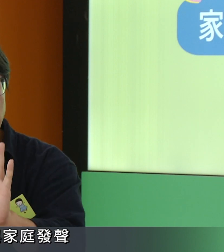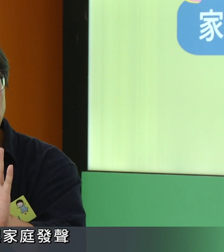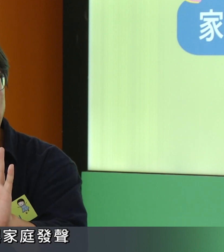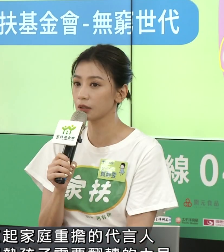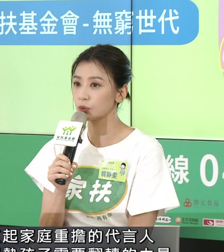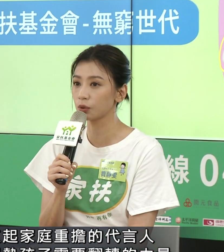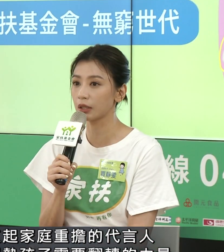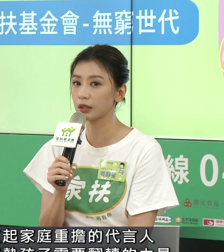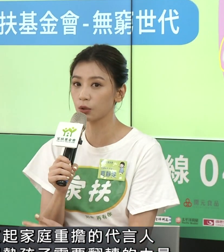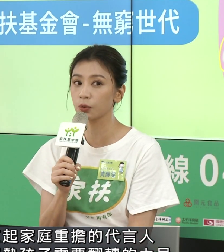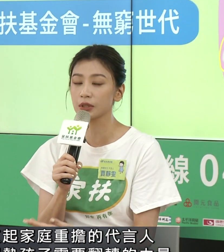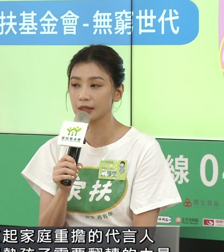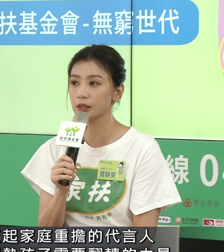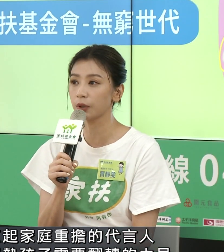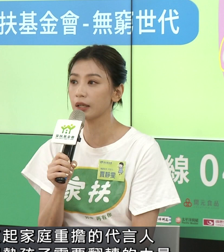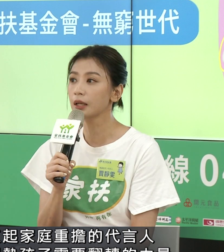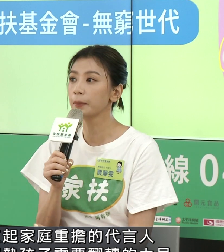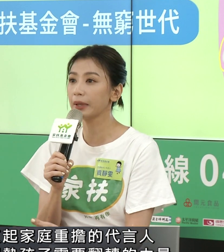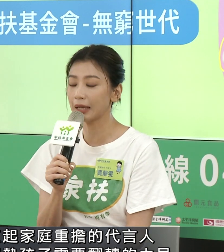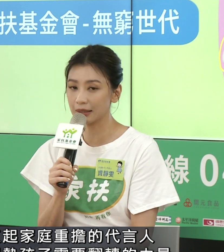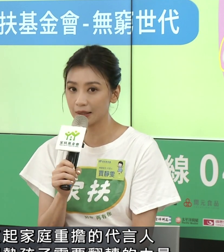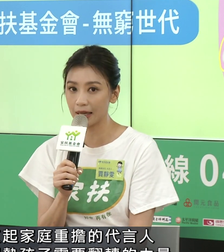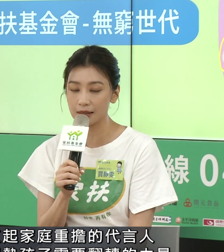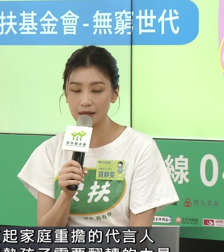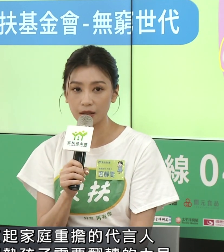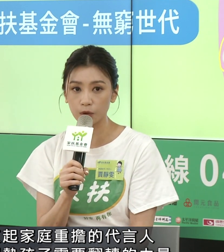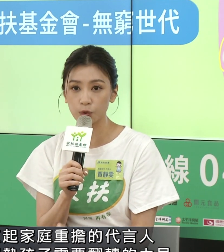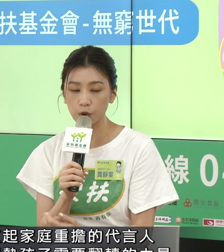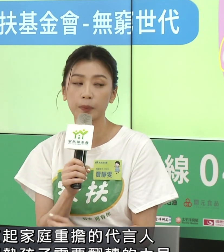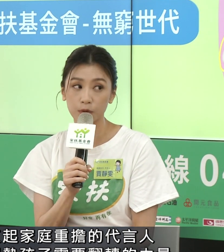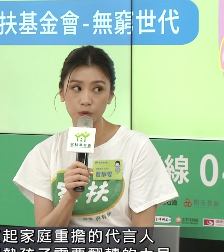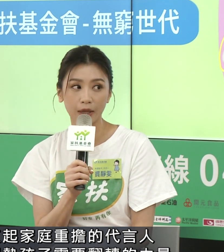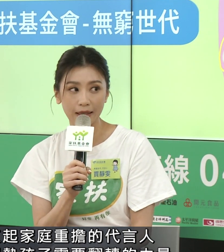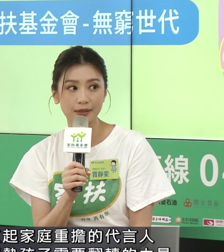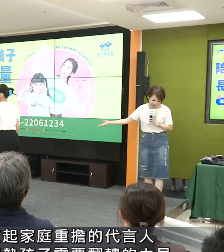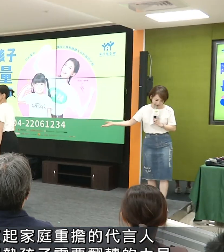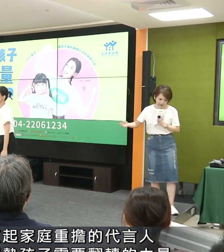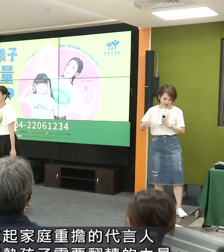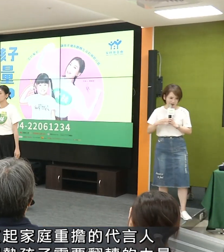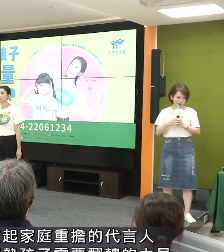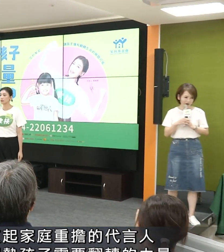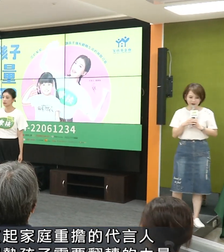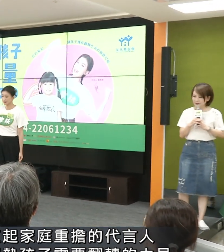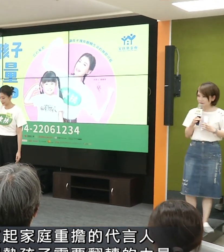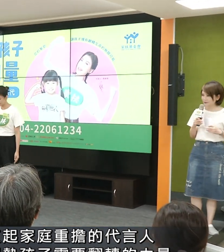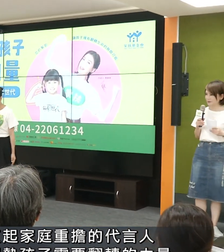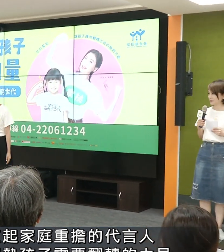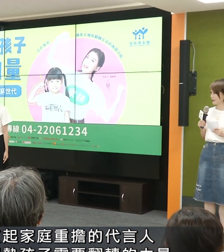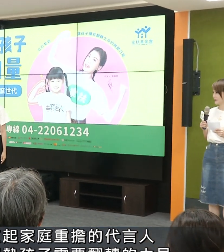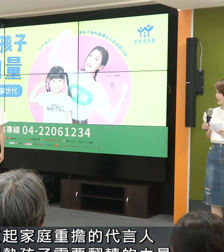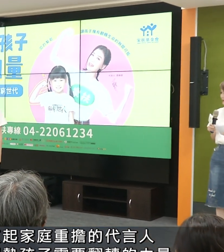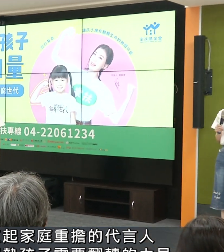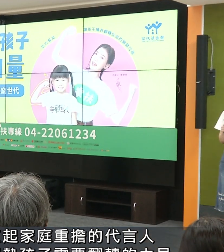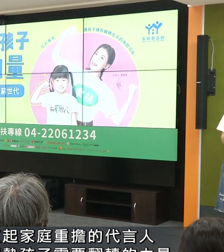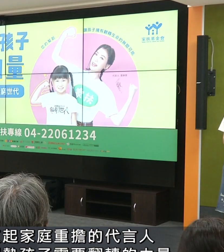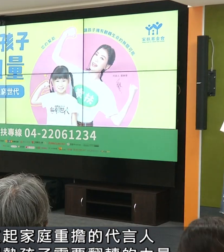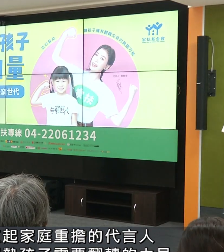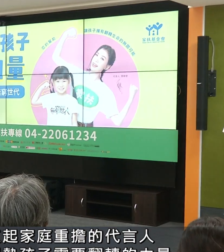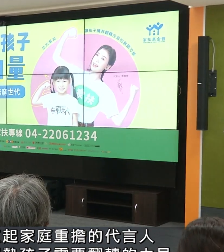曾在年少时一肩扛起家庭重担的代言人贾静雯表示，这些弱势孩子需要翻转的力量。 我觉得这个翻